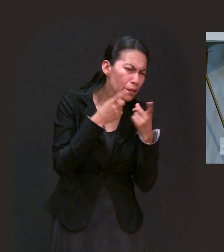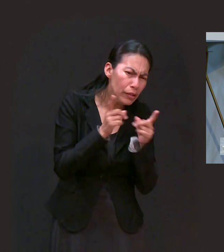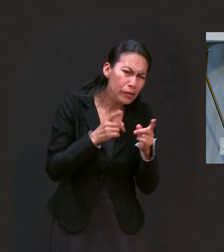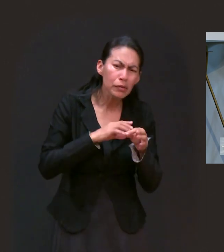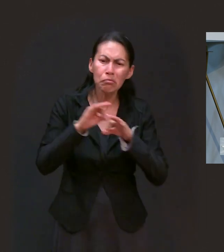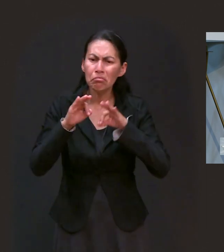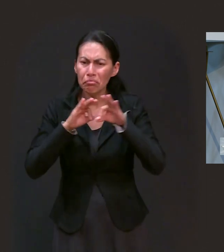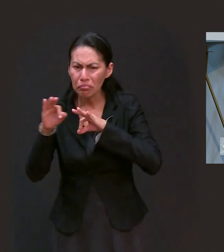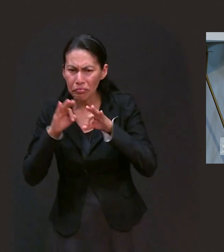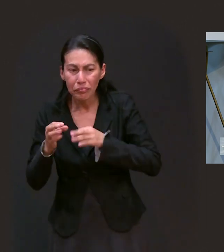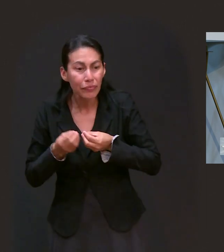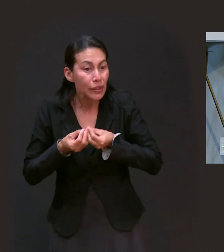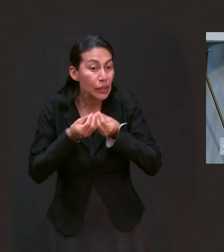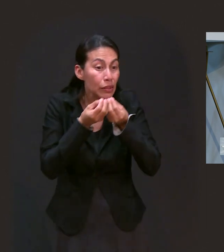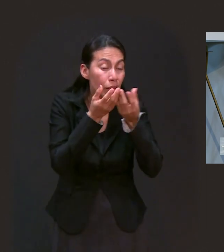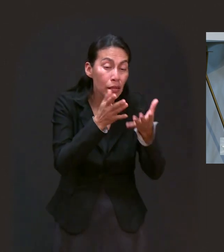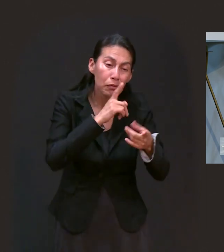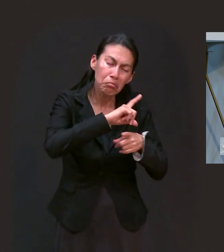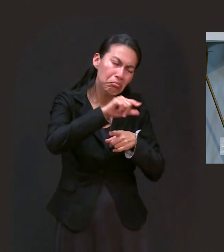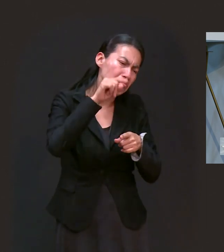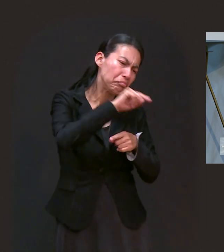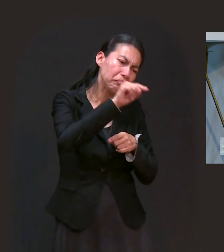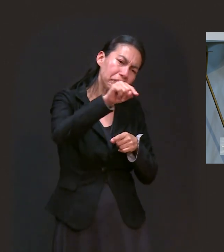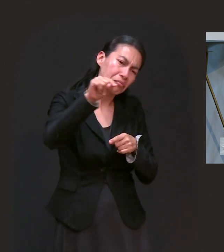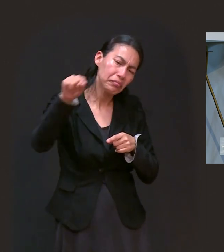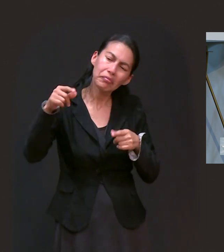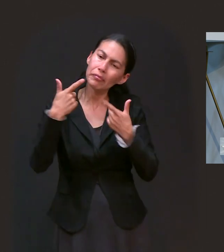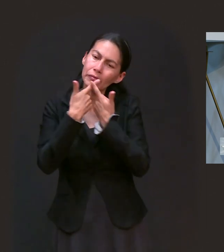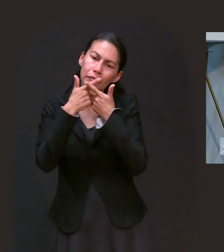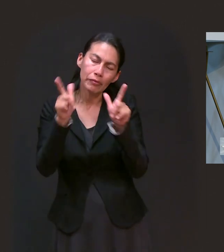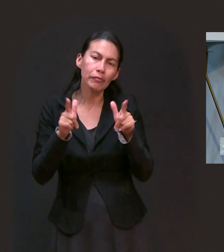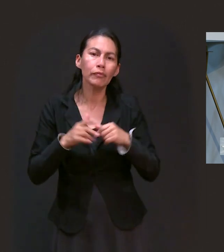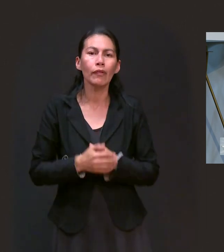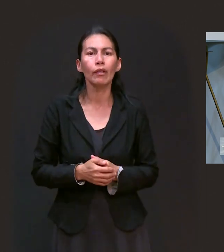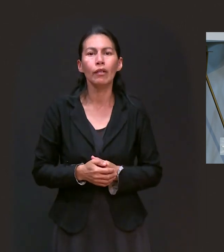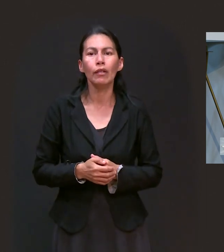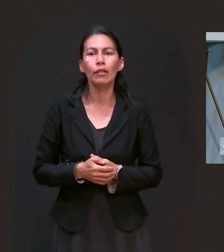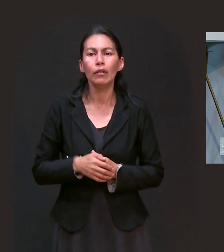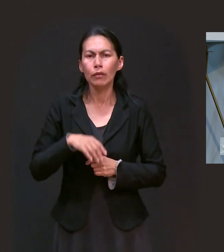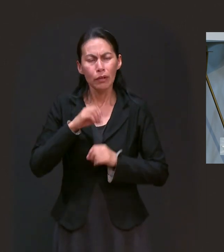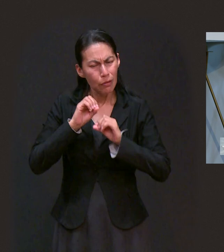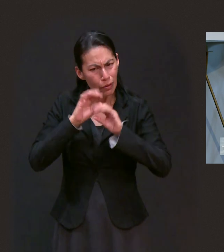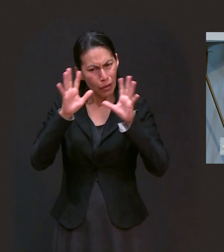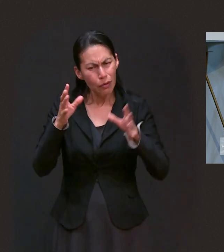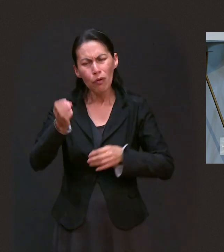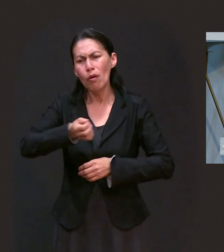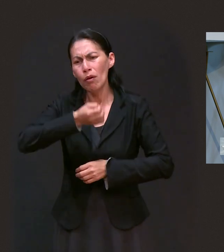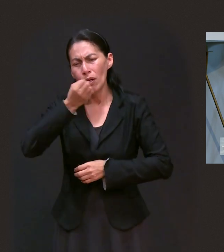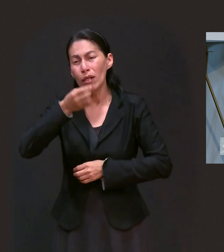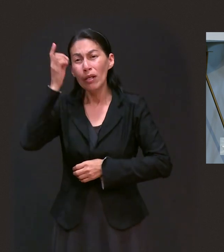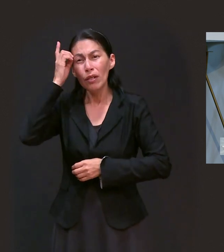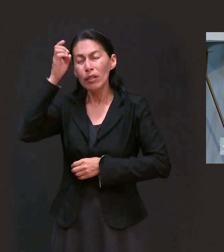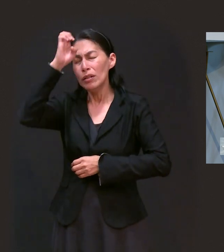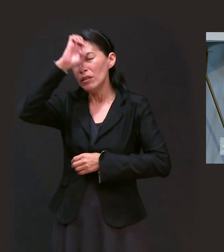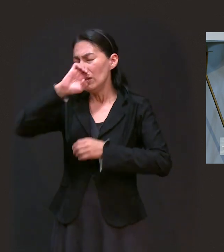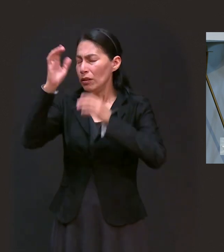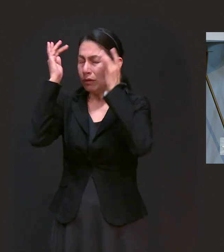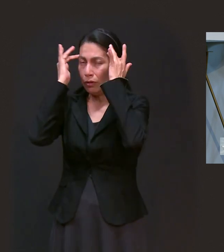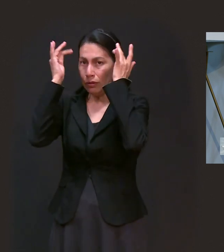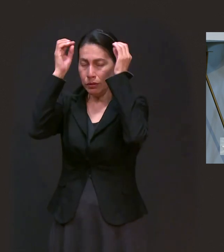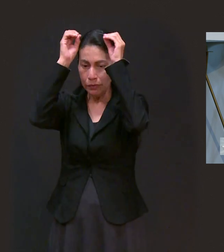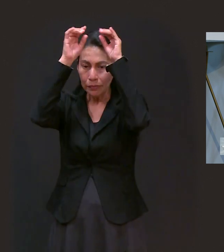a diferentes lugares o estados que dios los fortalezca en su fe vamos a estar orando para que dios